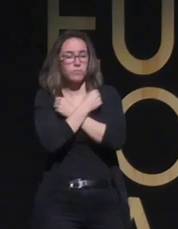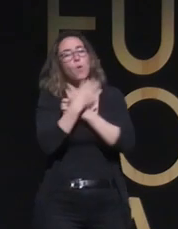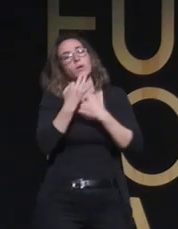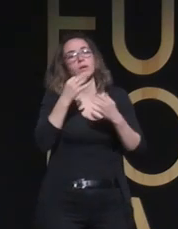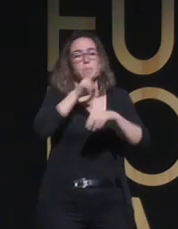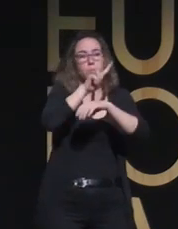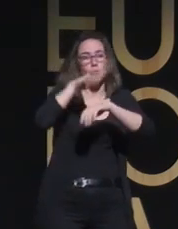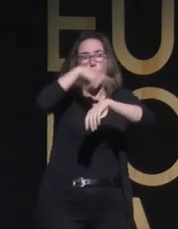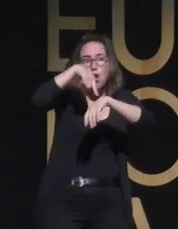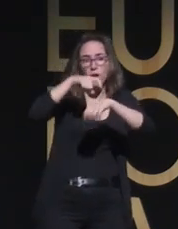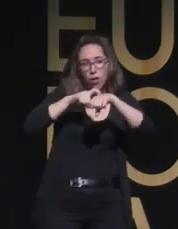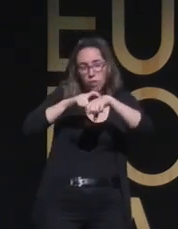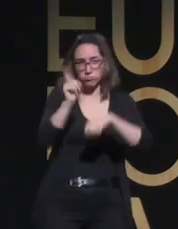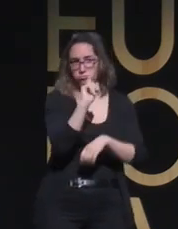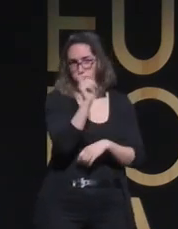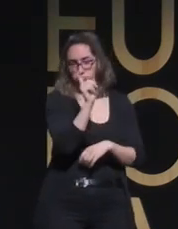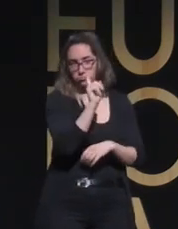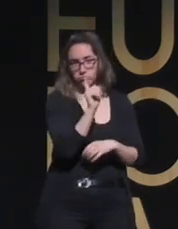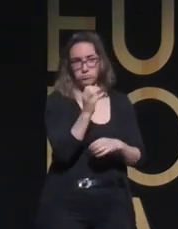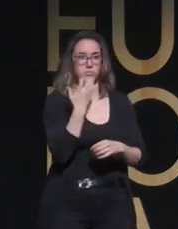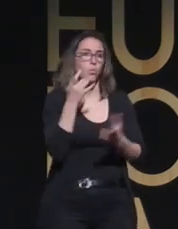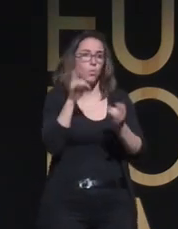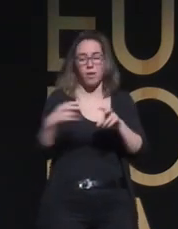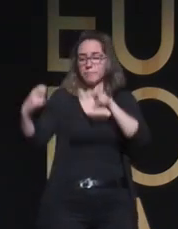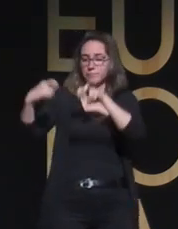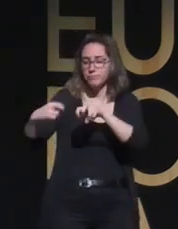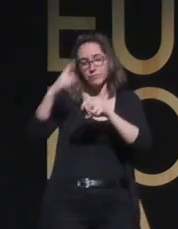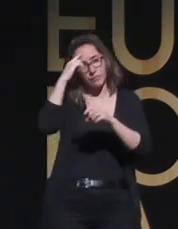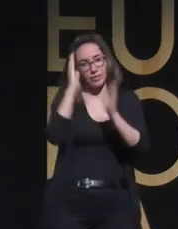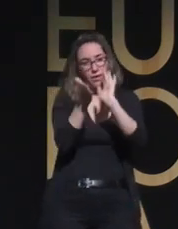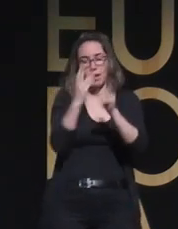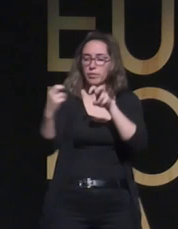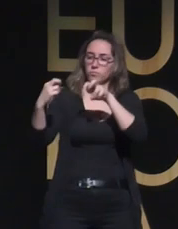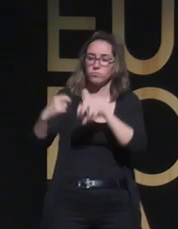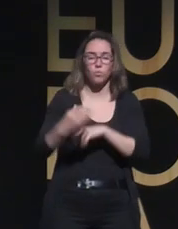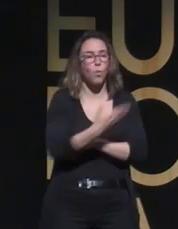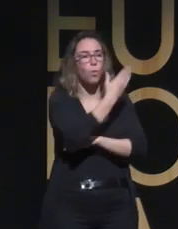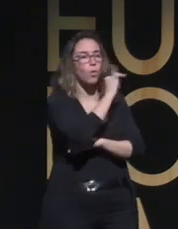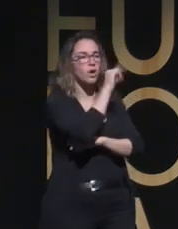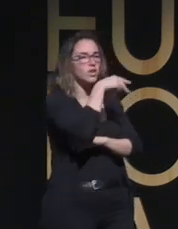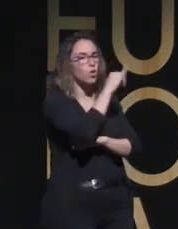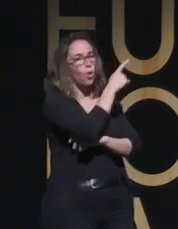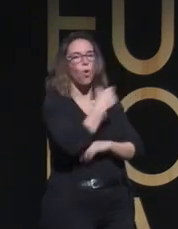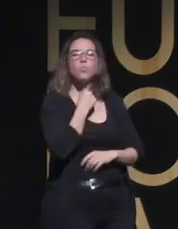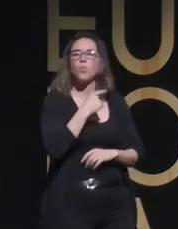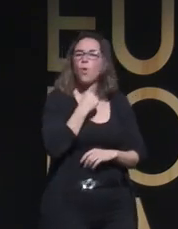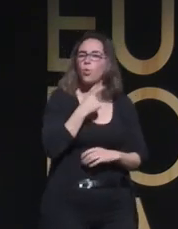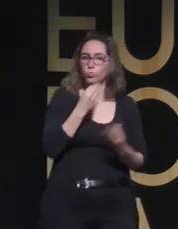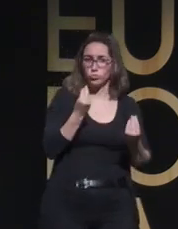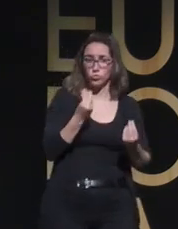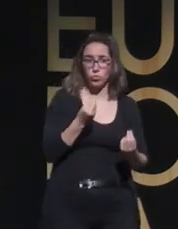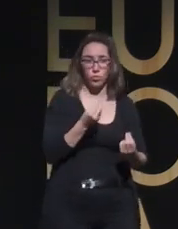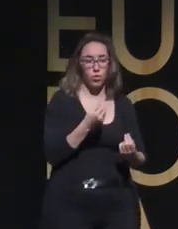saques, ¿no? Porque esto es como en terapia, cuando enseñas clase en la uni, joder, Íñigo usa el humor, yo tengo que usar el humor. Si no tienes humor, no lo